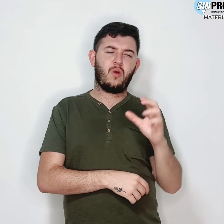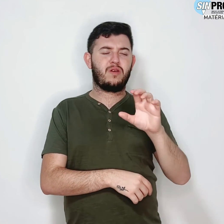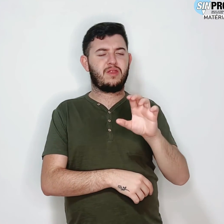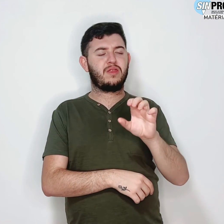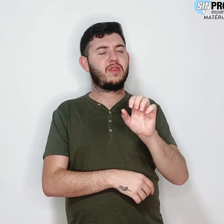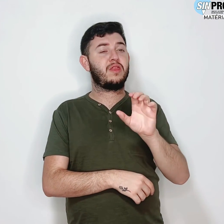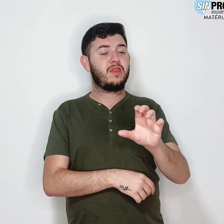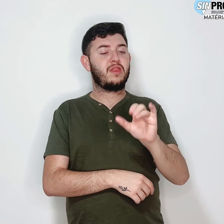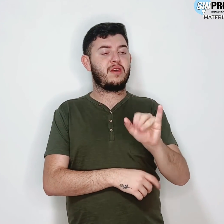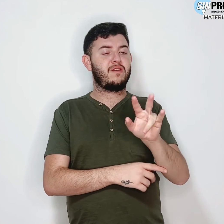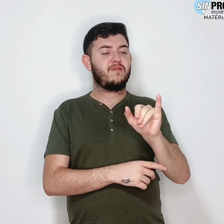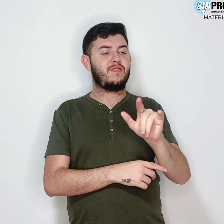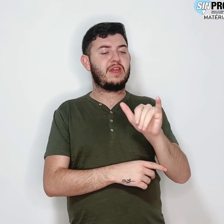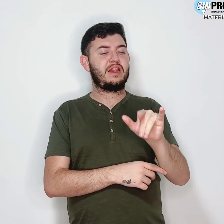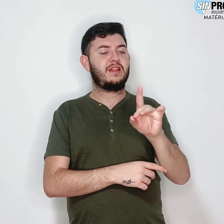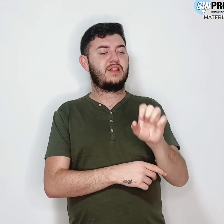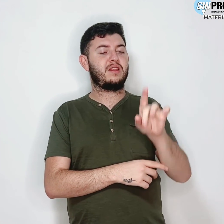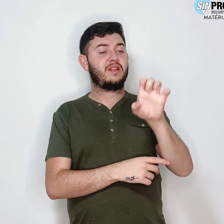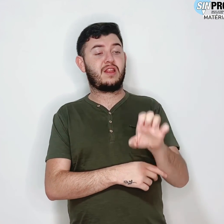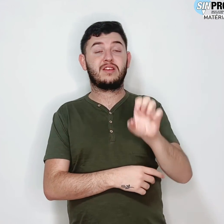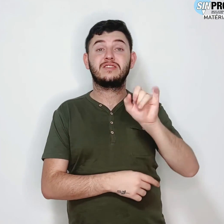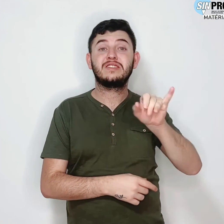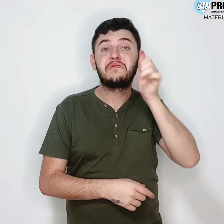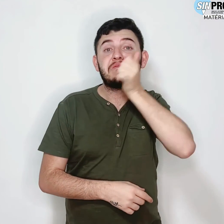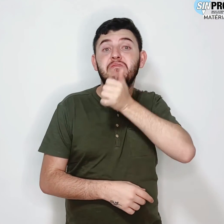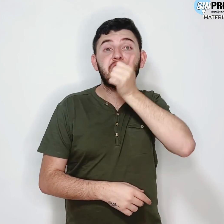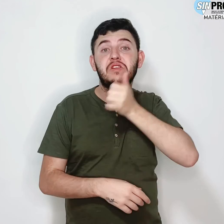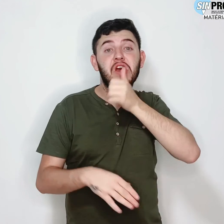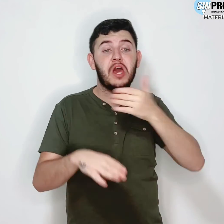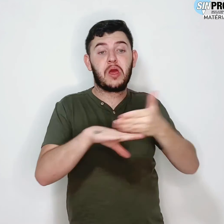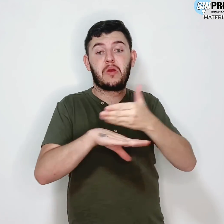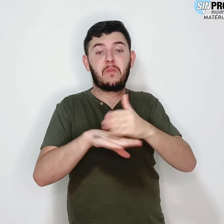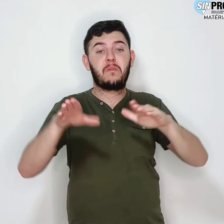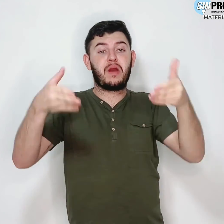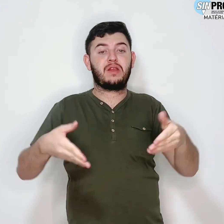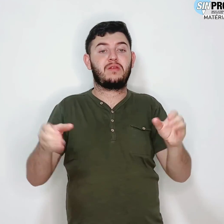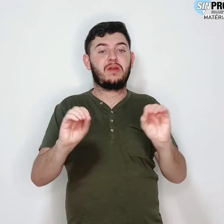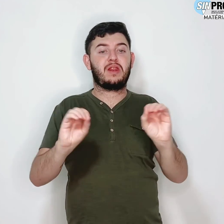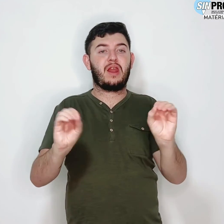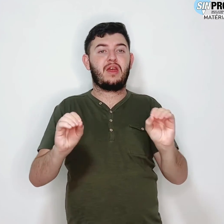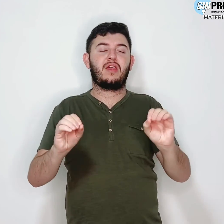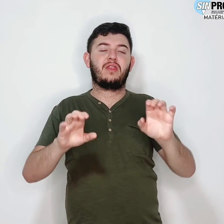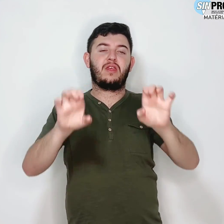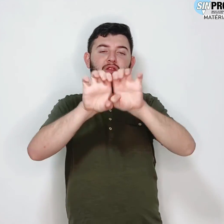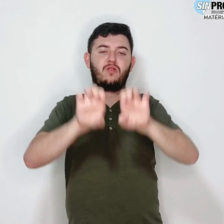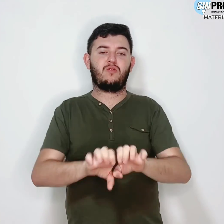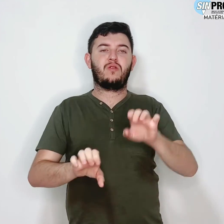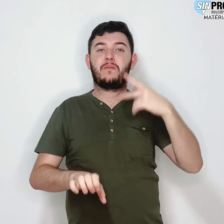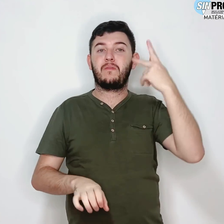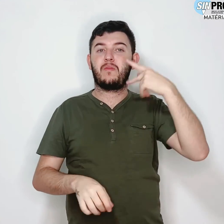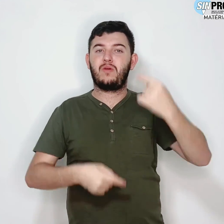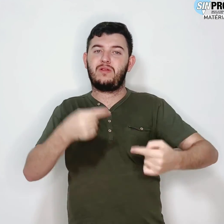das mulheres nas estruturas políticas, econômicas e sociais do país. Finaliza Mônica.